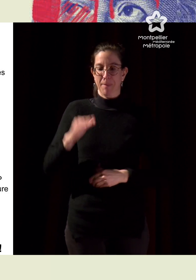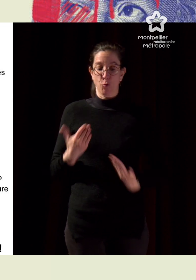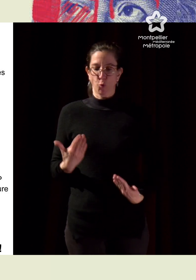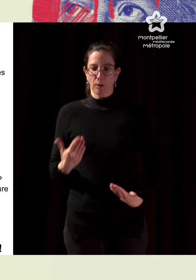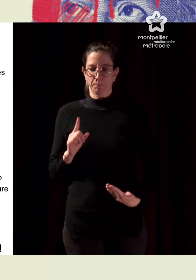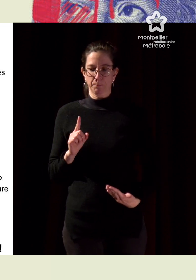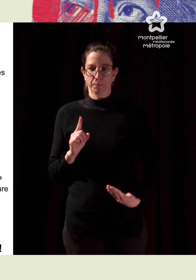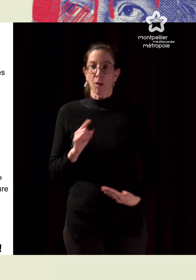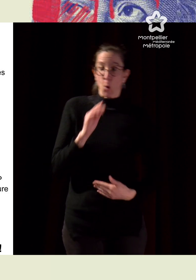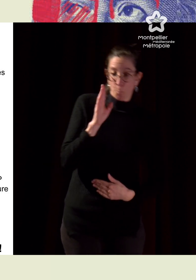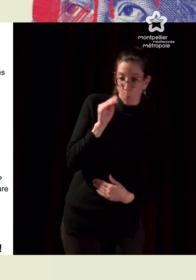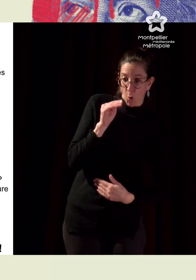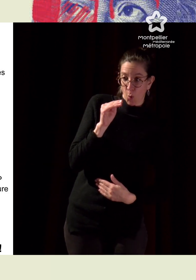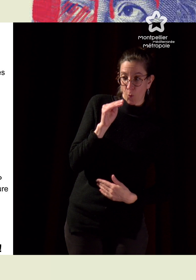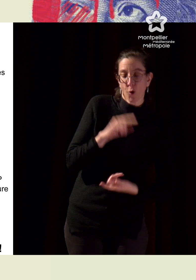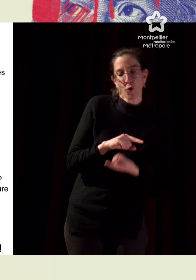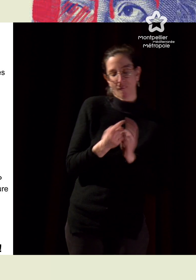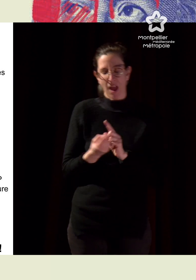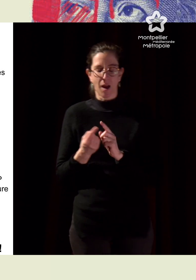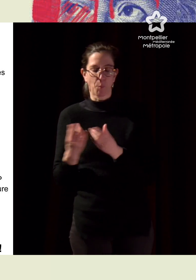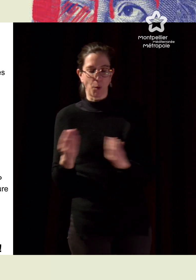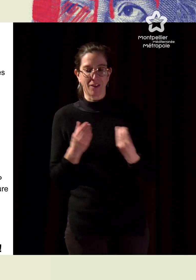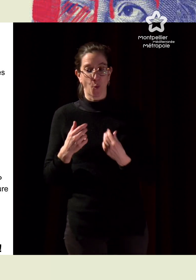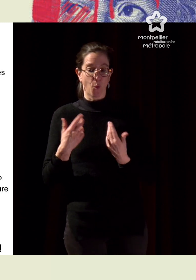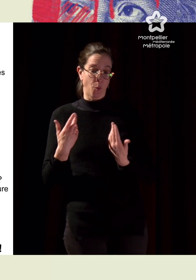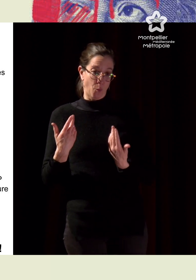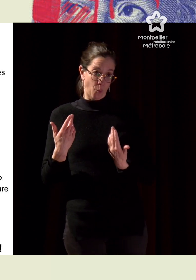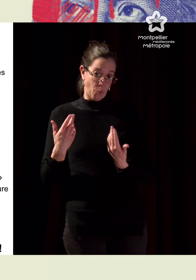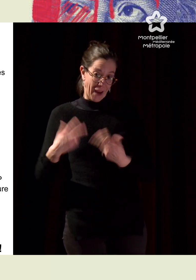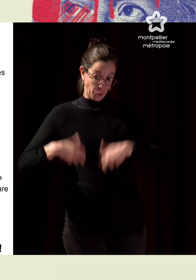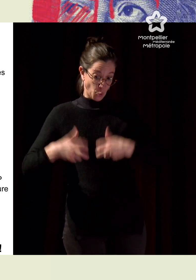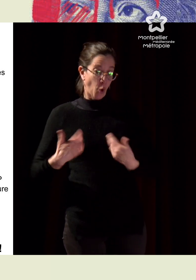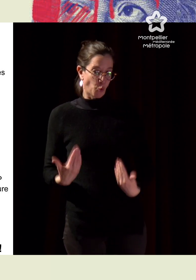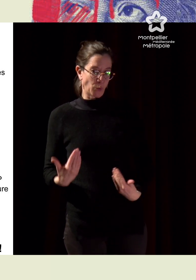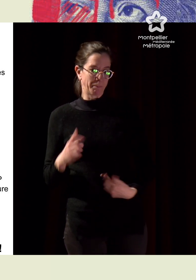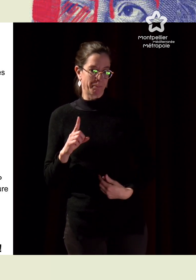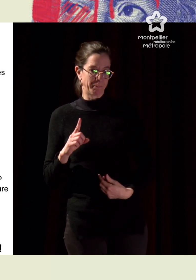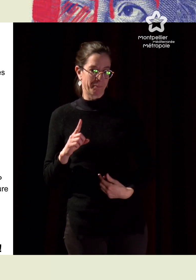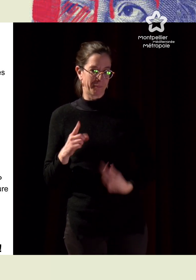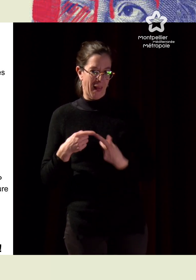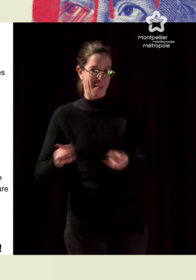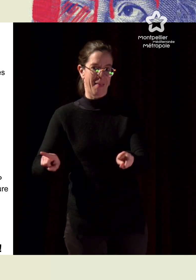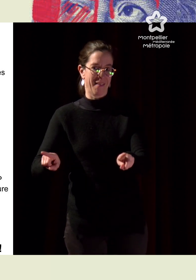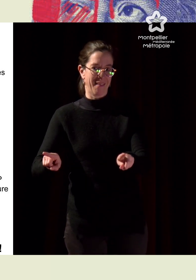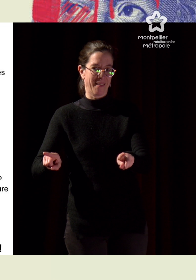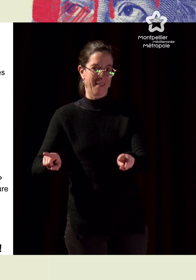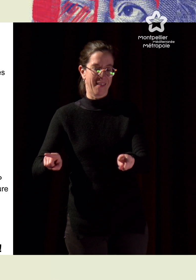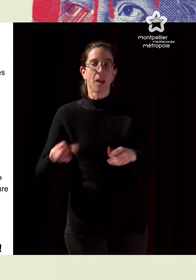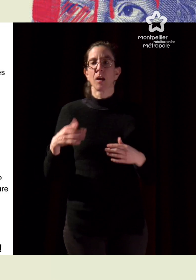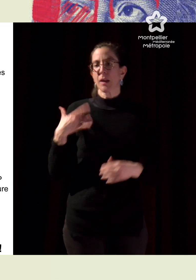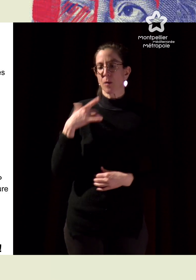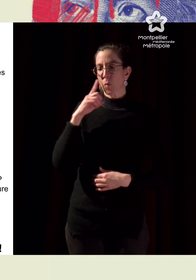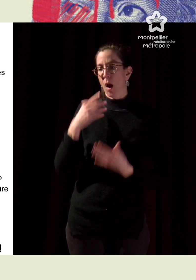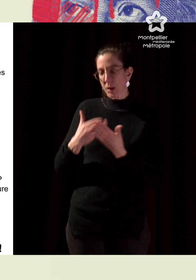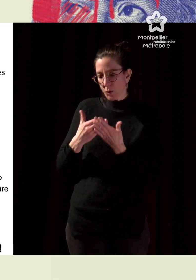c'est les populations qui vont devenir les populations agriculteurs actuelles. Et ce qu'il y a d'intéressant dans les études qu'on a pu faire, c'est